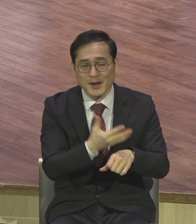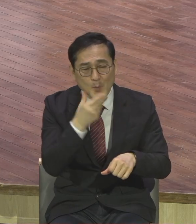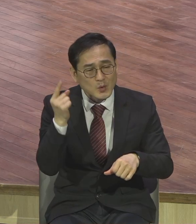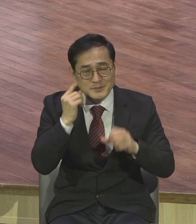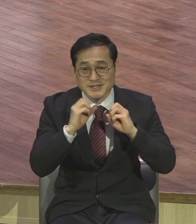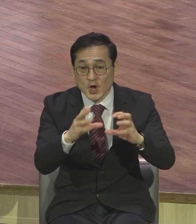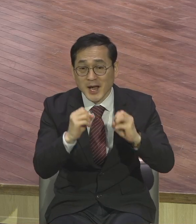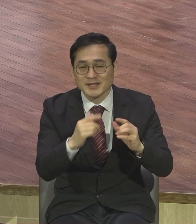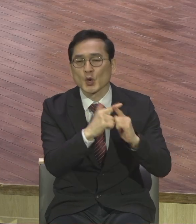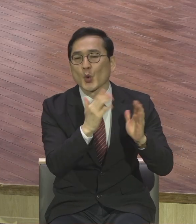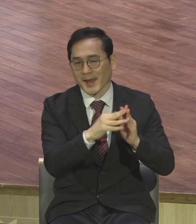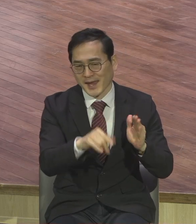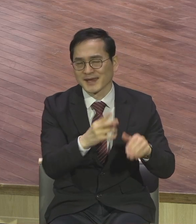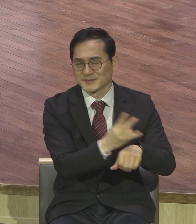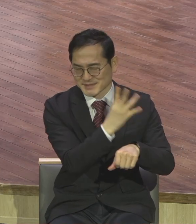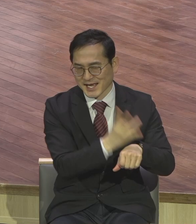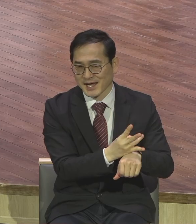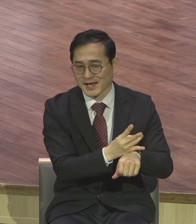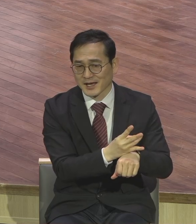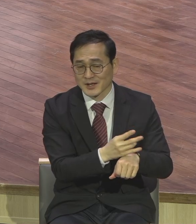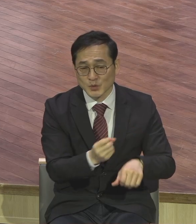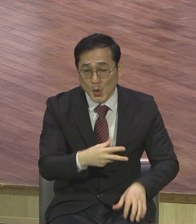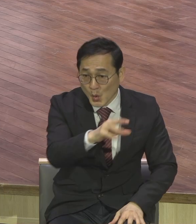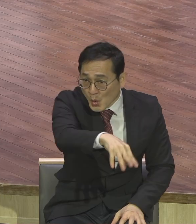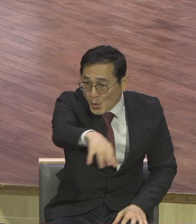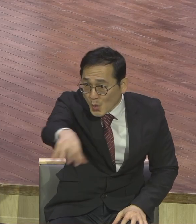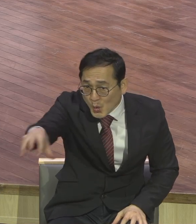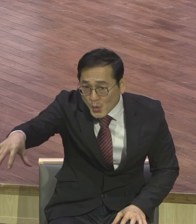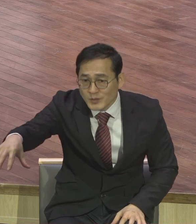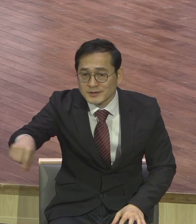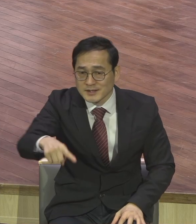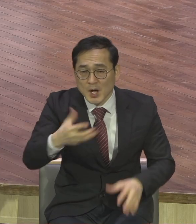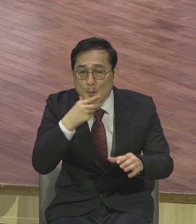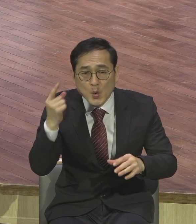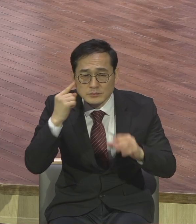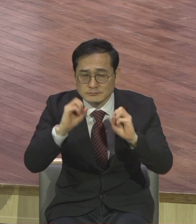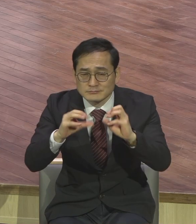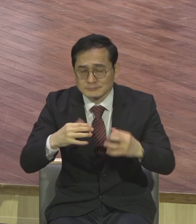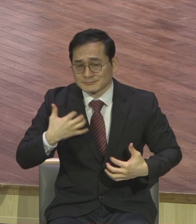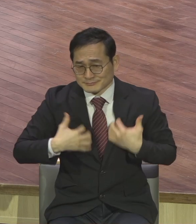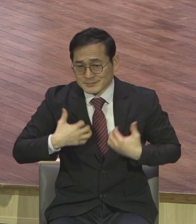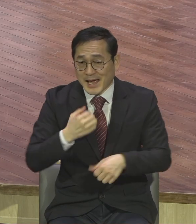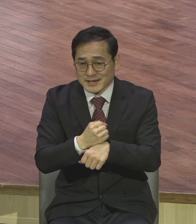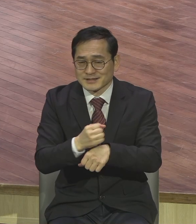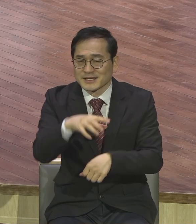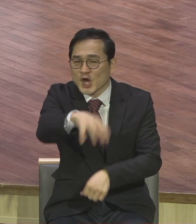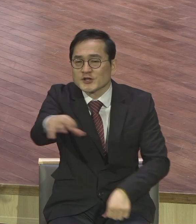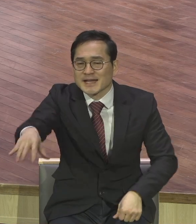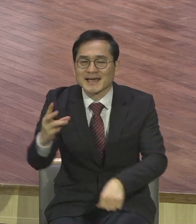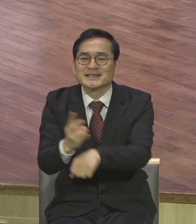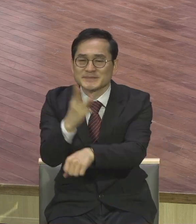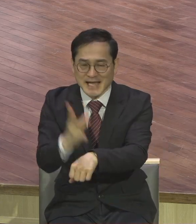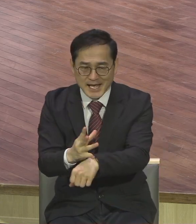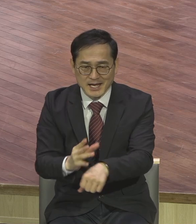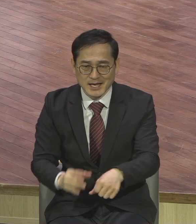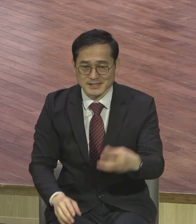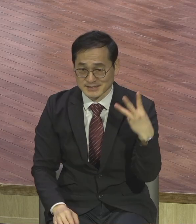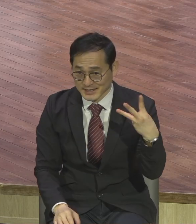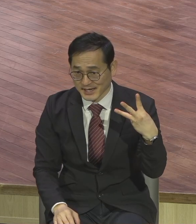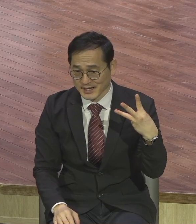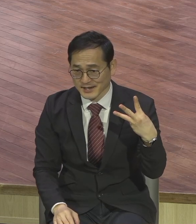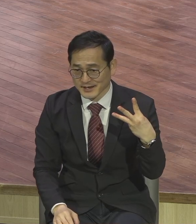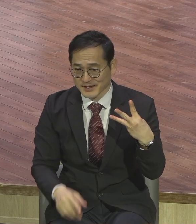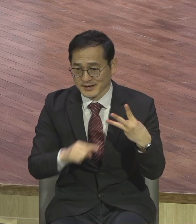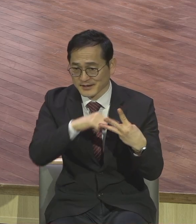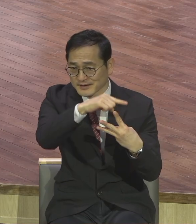교회 24 그리고 현장에서 이 복음 누리는 현장 24 이 간단한 이 원리 속에 다 들어있어요.